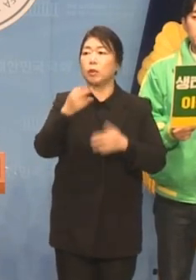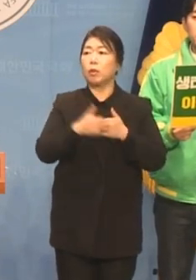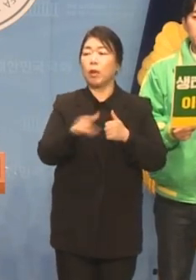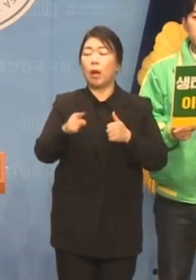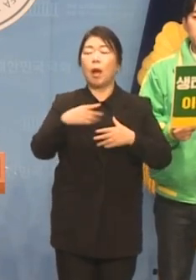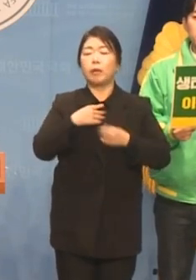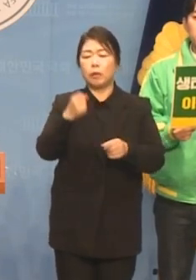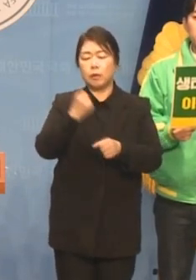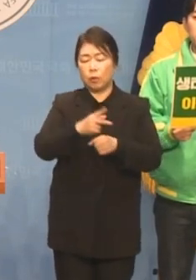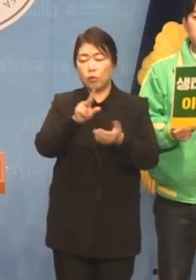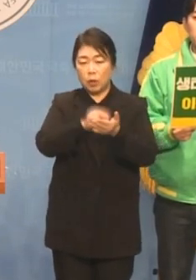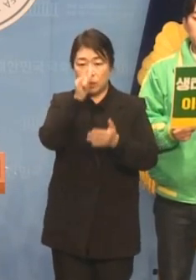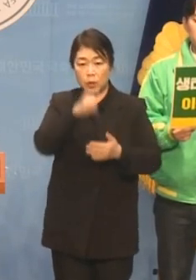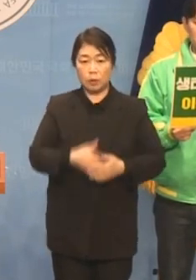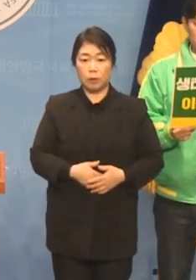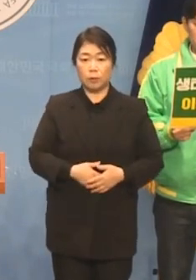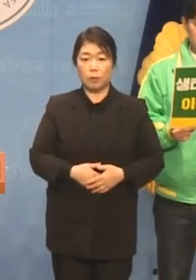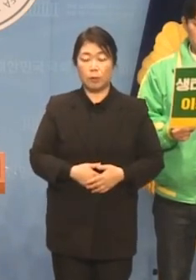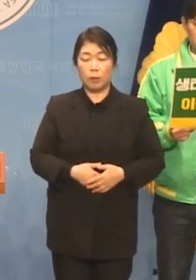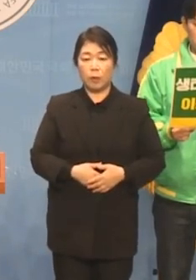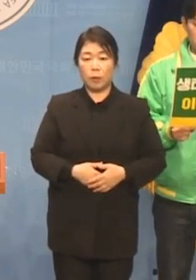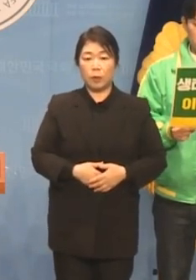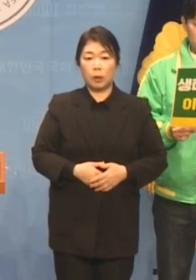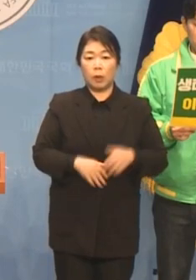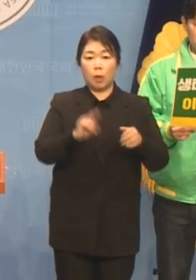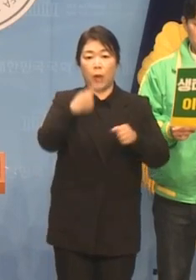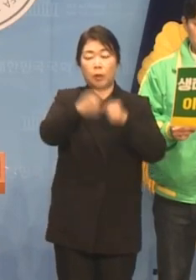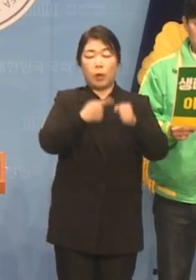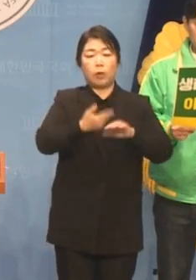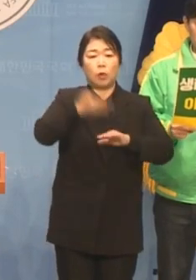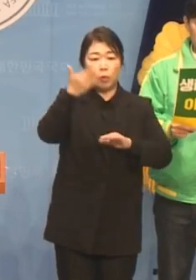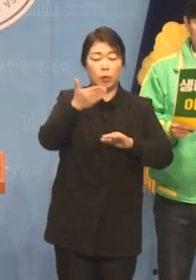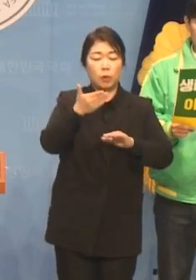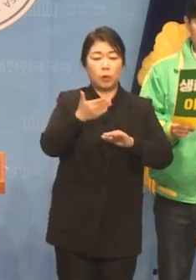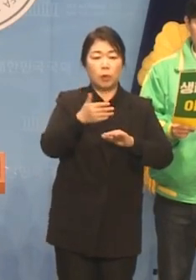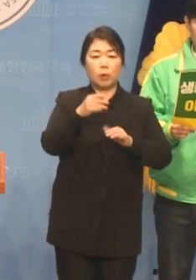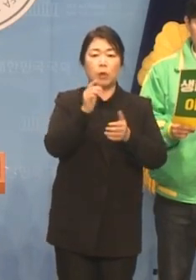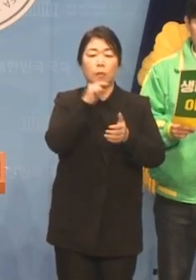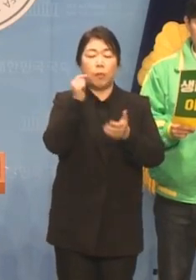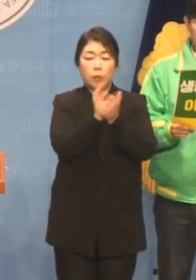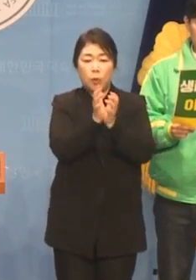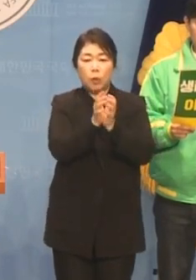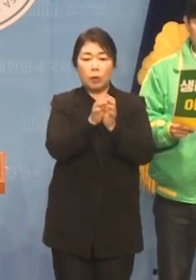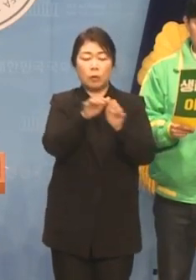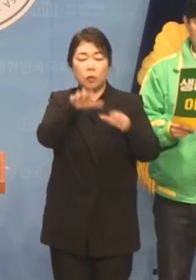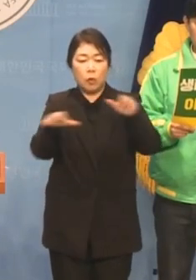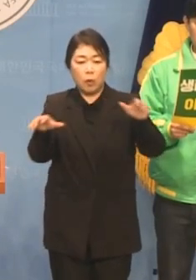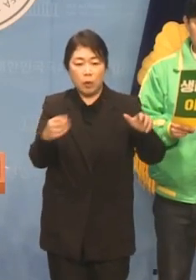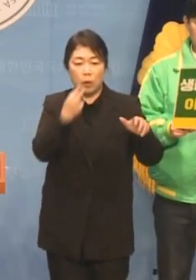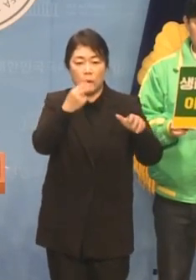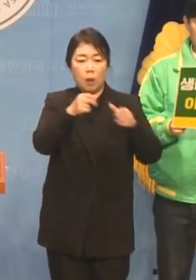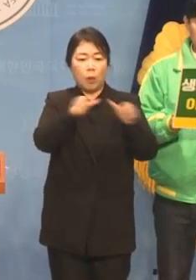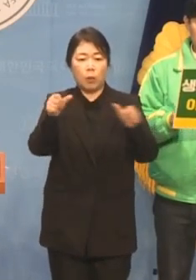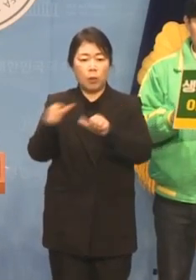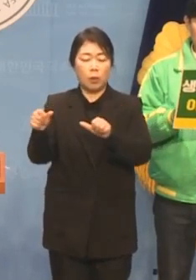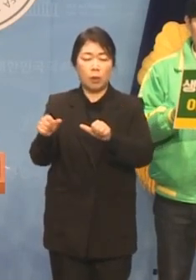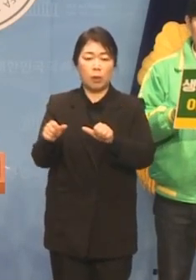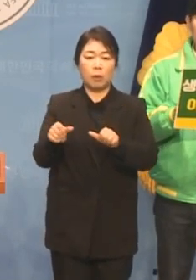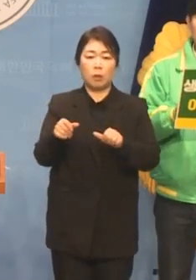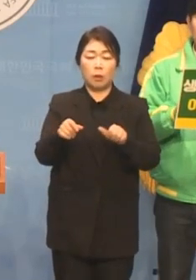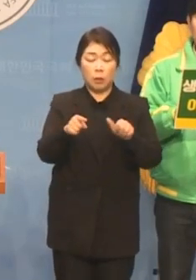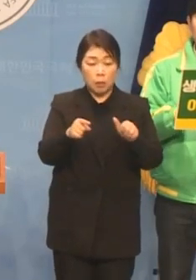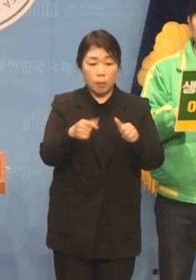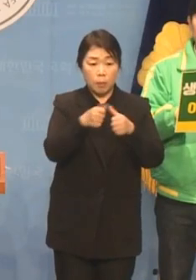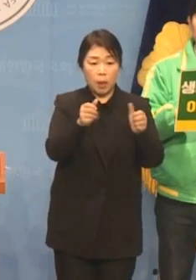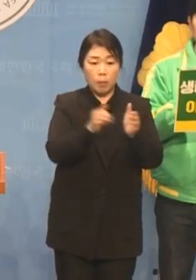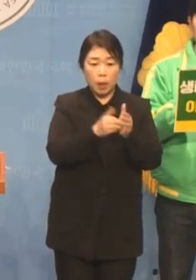100년이 넘는 동백 군락지와 강 낙동강 하구 문화재보호 구역 등 생태를 훼손하는 비용은 계산할